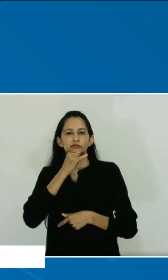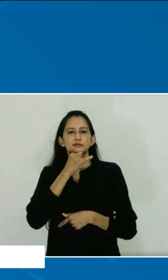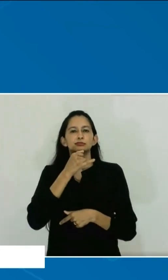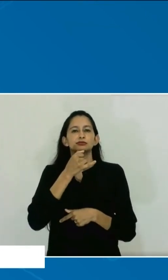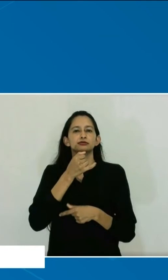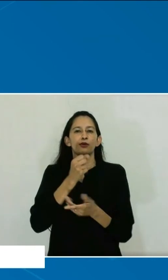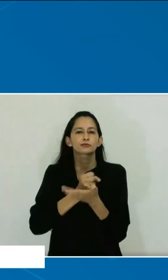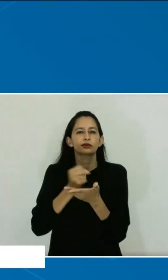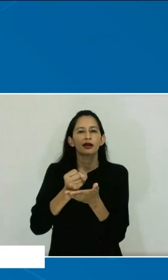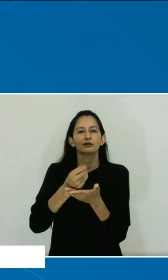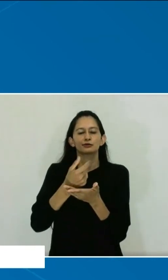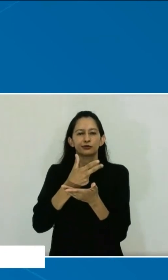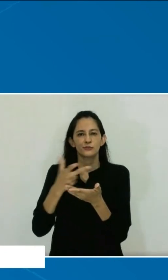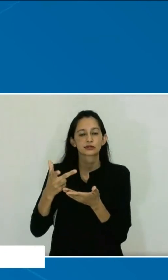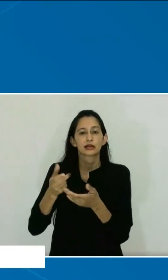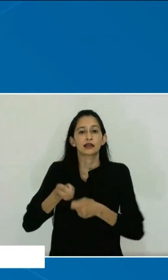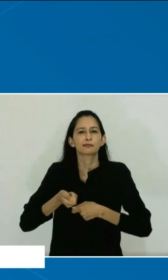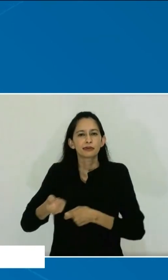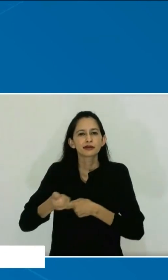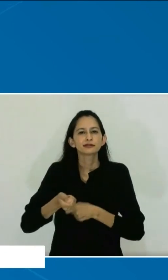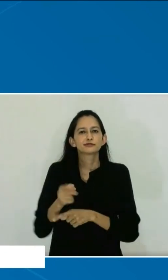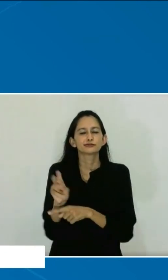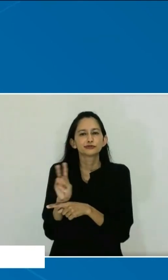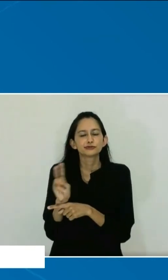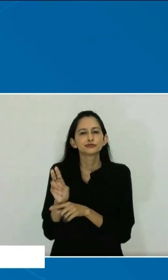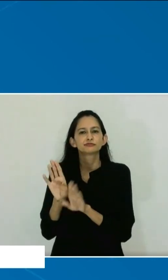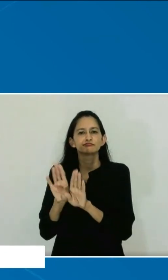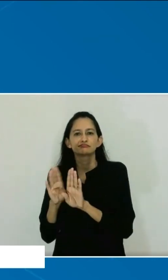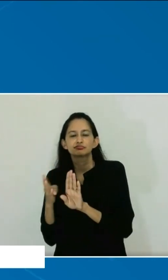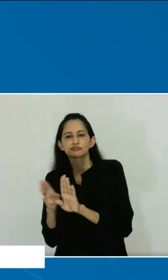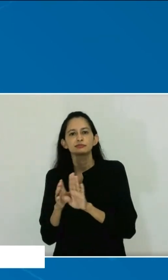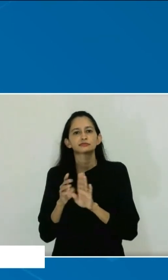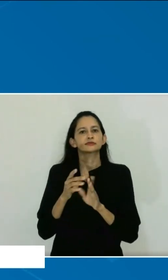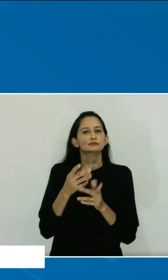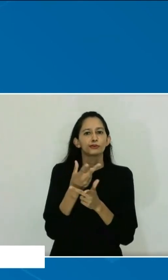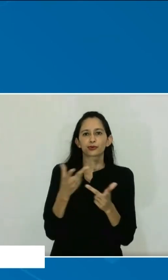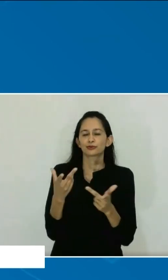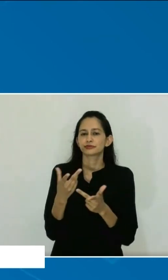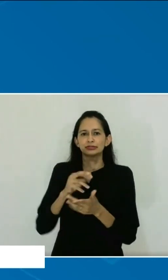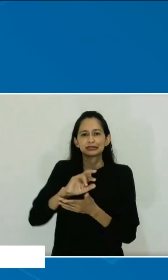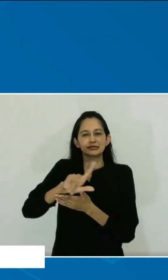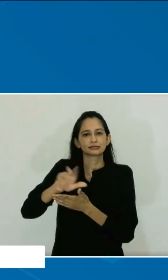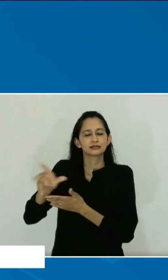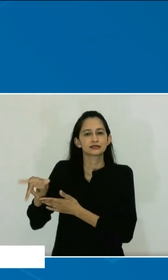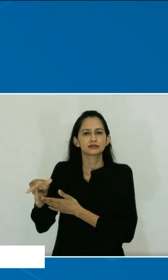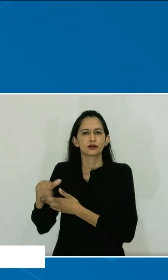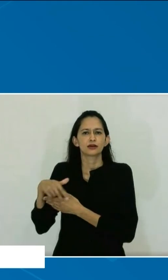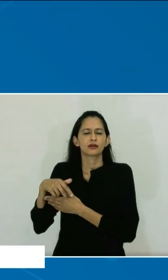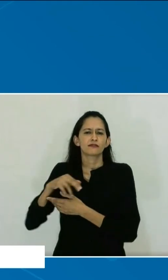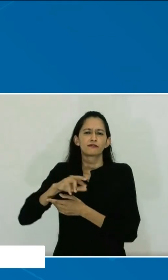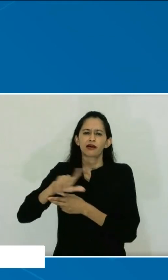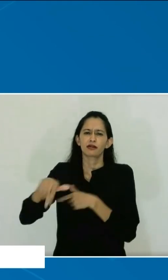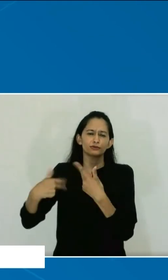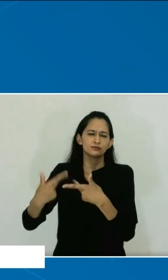serviços. A parte de limpeza, vigilância, controle de acesso, portarias, insumos